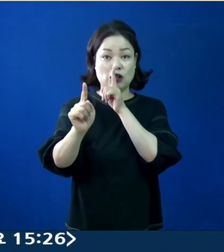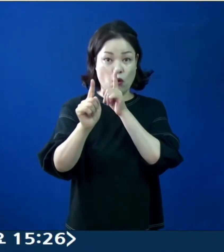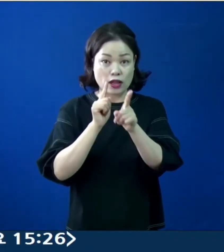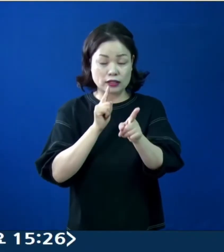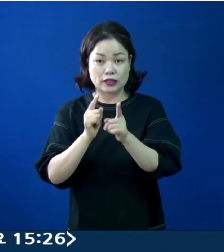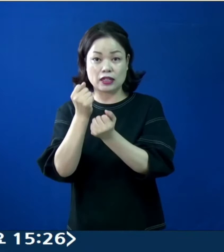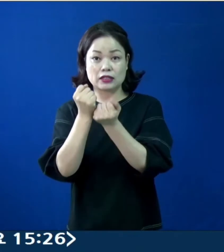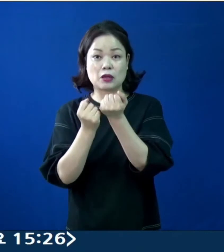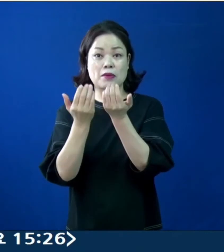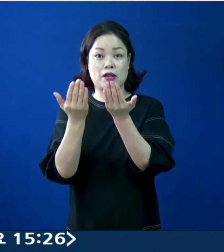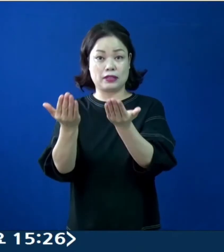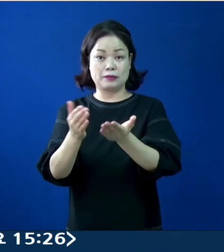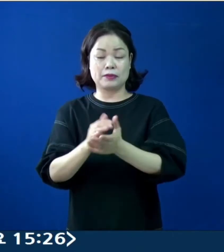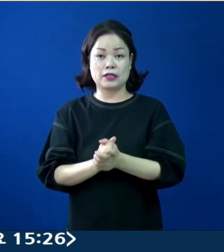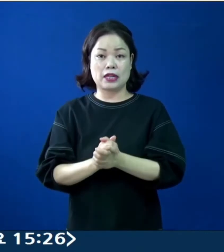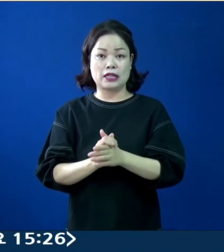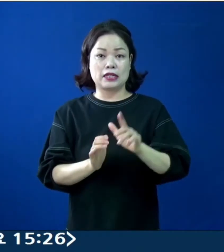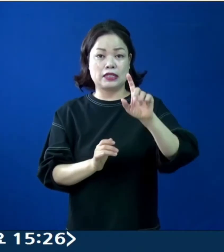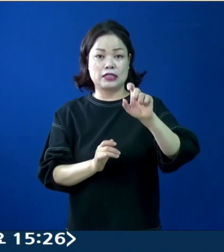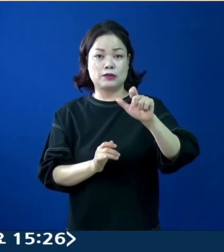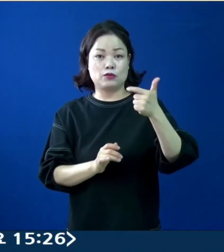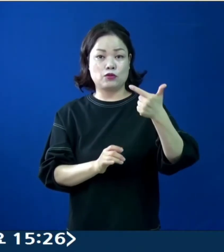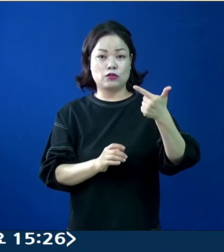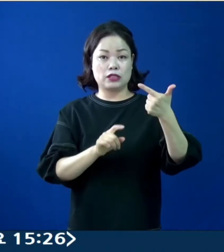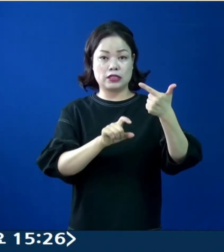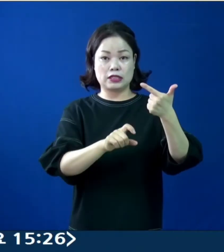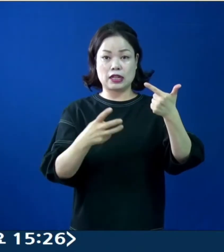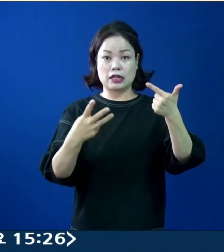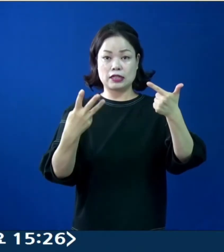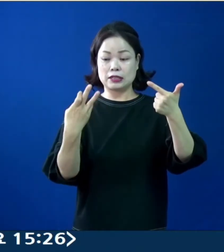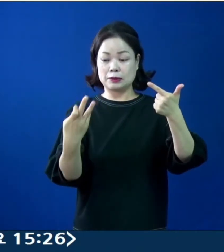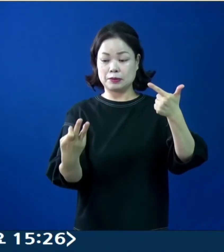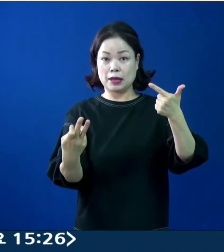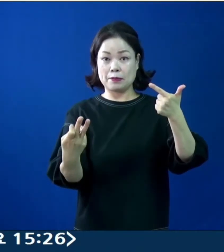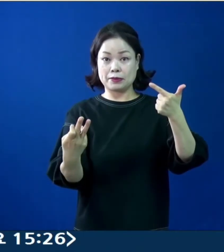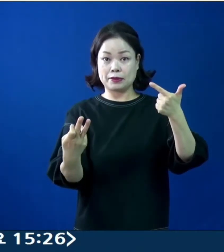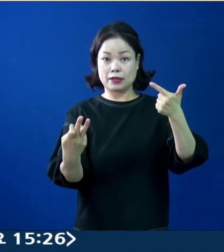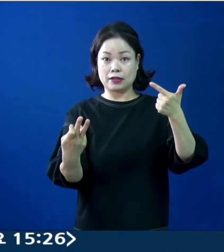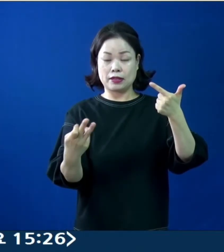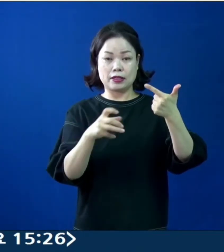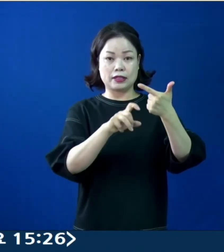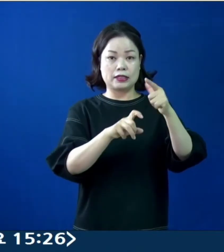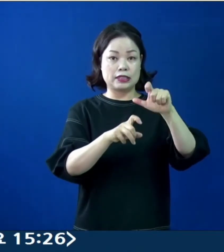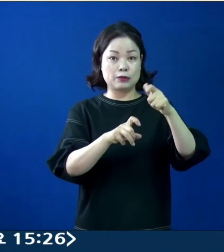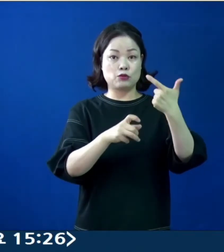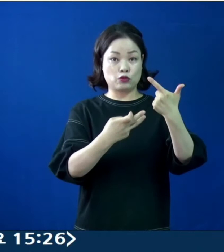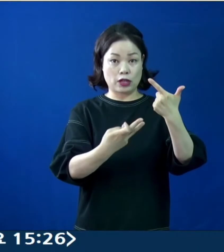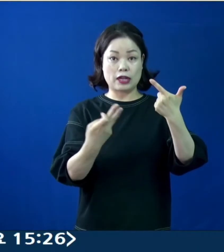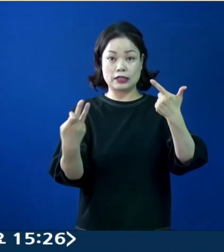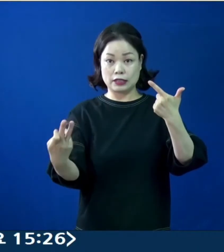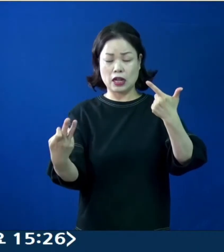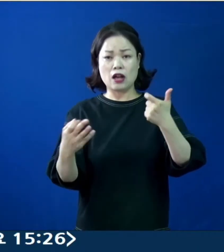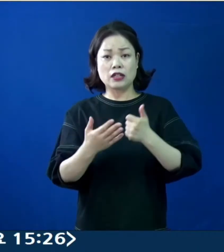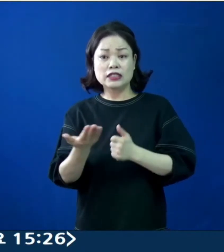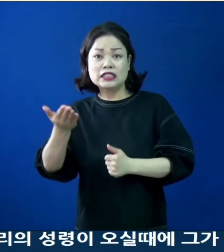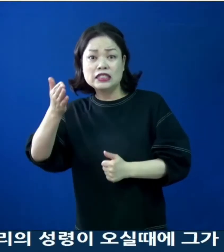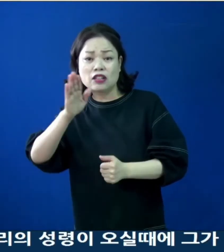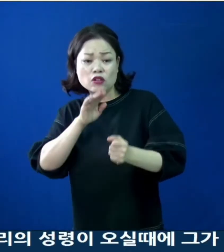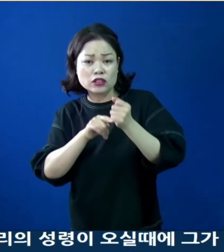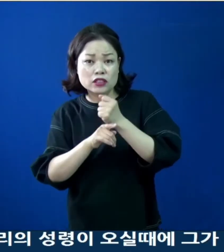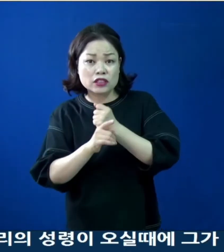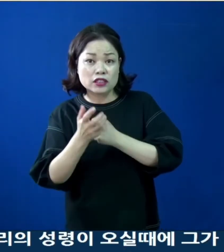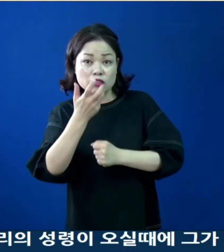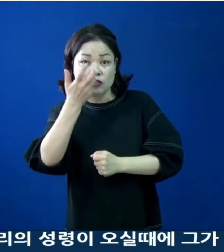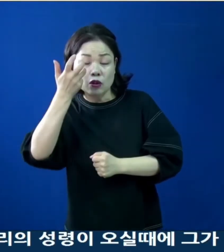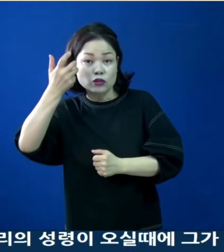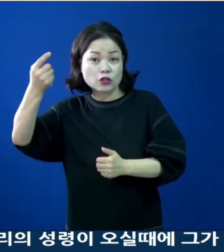증언하신다고 설명하고 있습니다. 16장 13절로 넘어가 보십시오. 16장 13절에 이렇게 기록합니다. 그러나 진리의